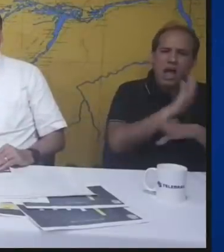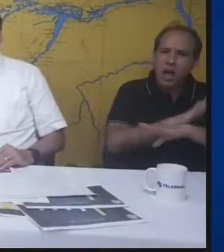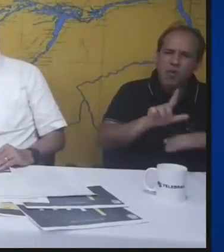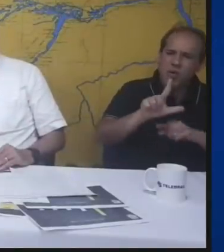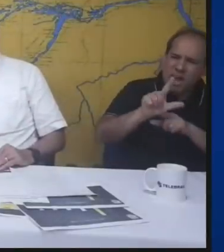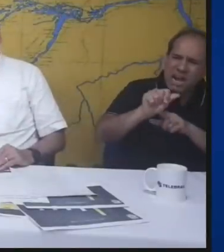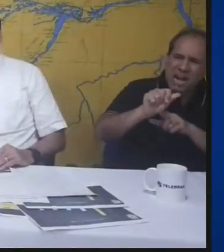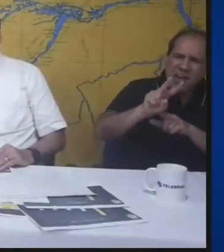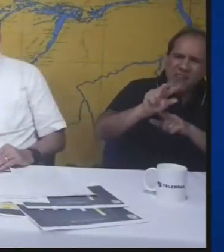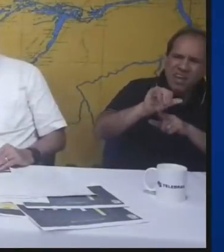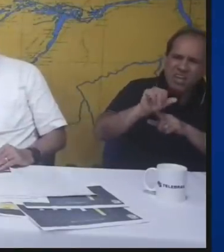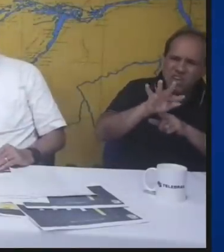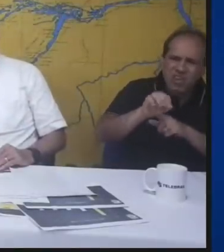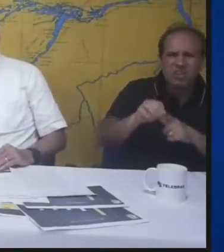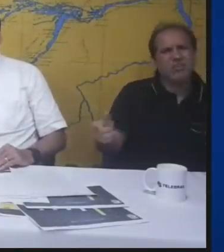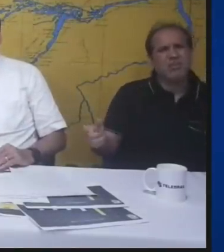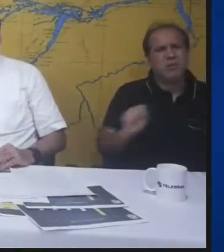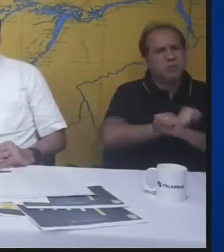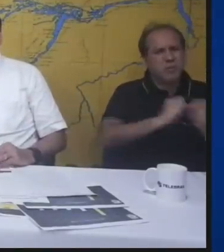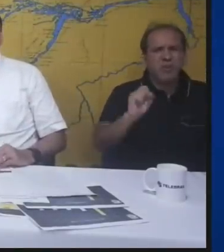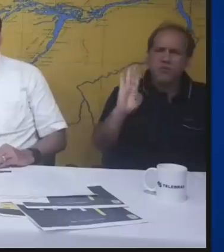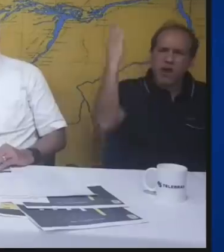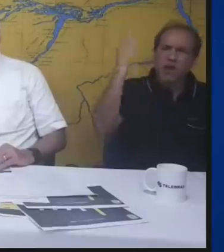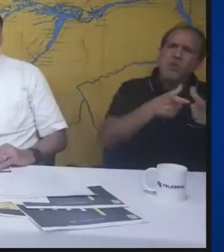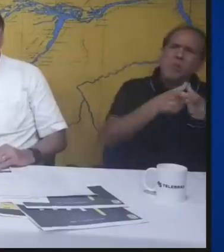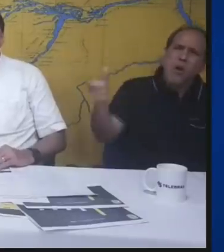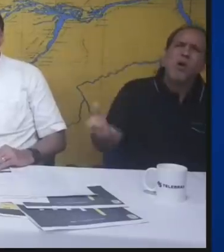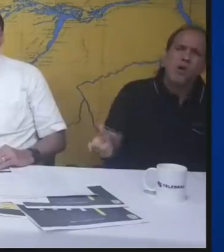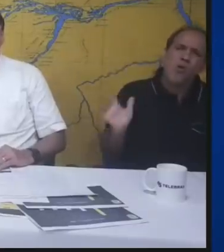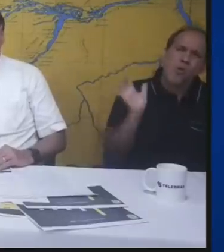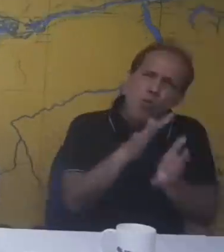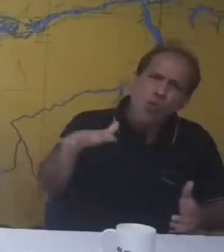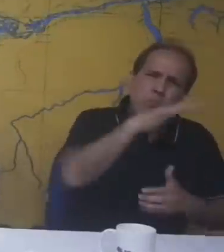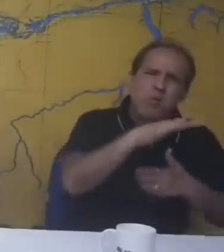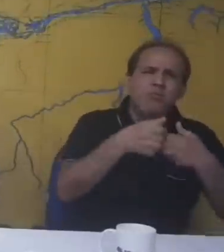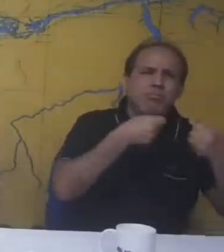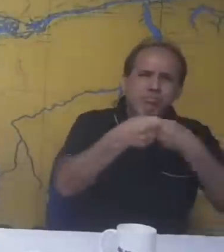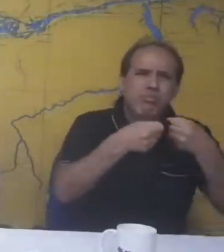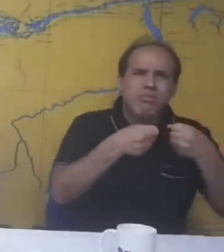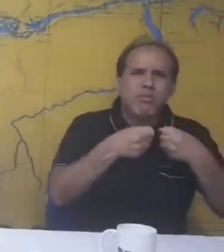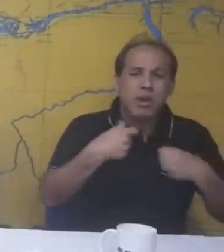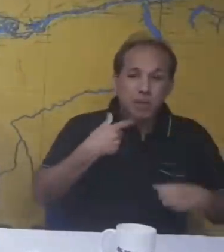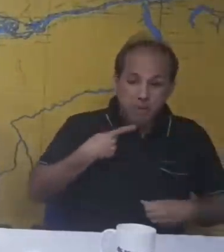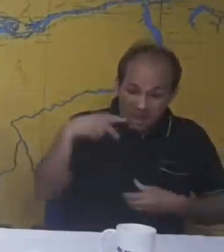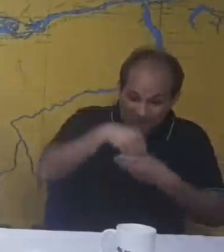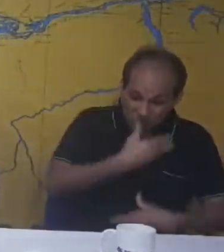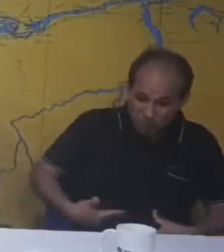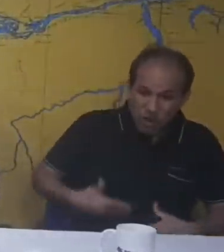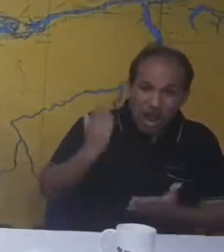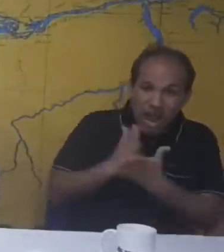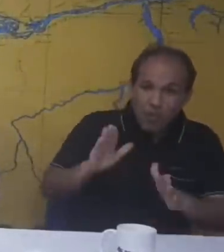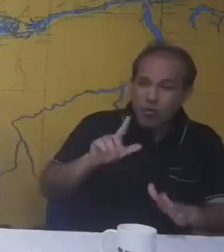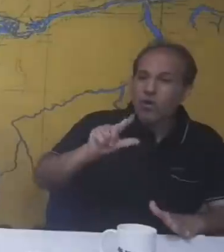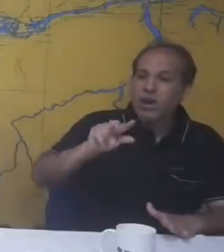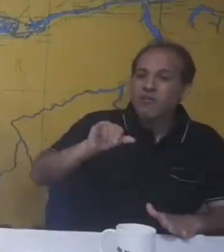Chegou a hora, vamos à live do presidente Jair Bolsonaro aqui em Os Pingos nos Is. E grande parte da imprensa. Para o meu governo não tem mais Lava Jato. Nós não